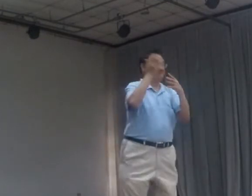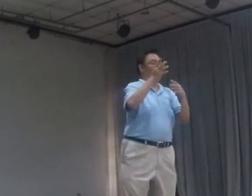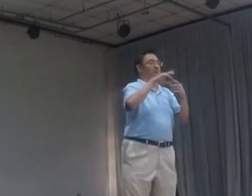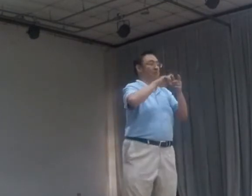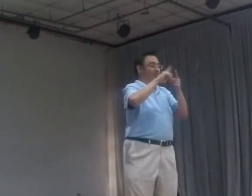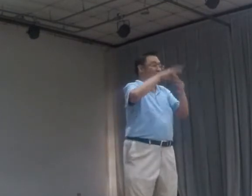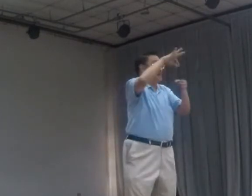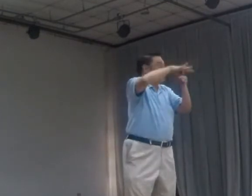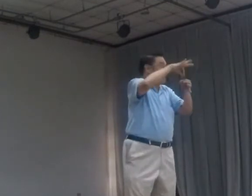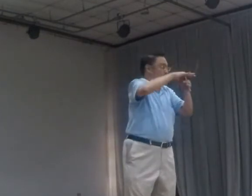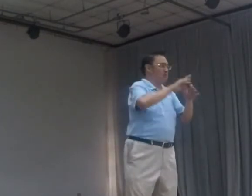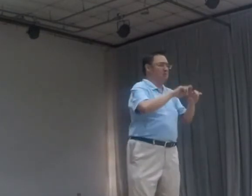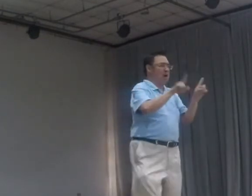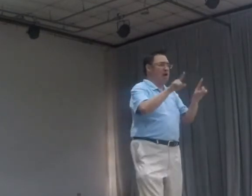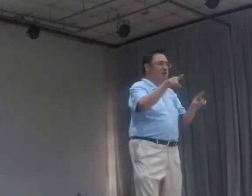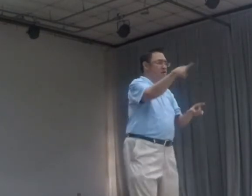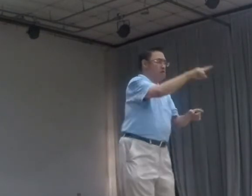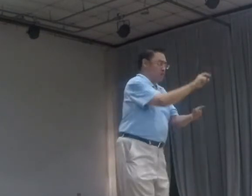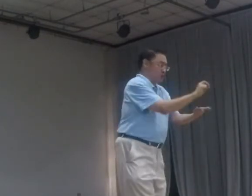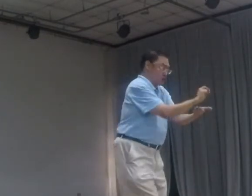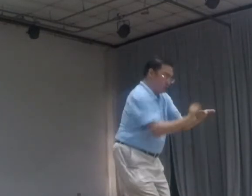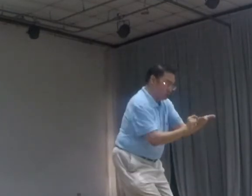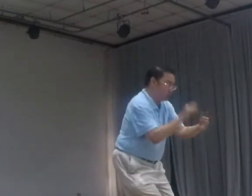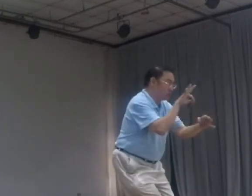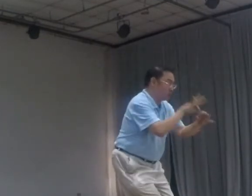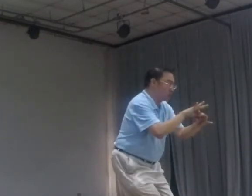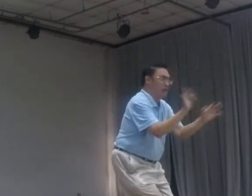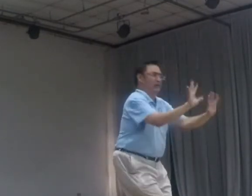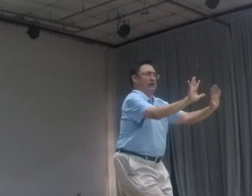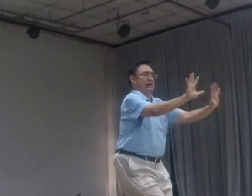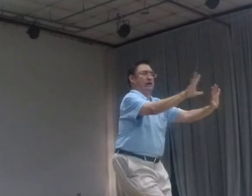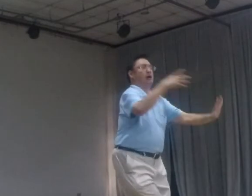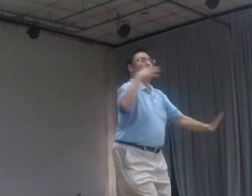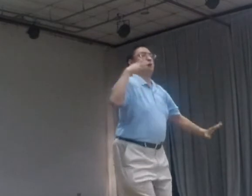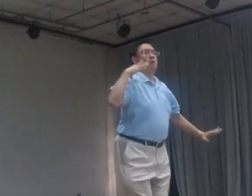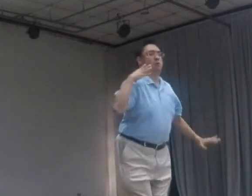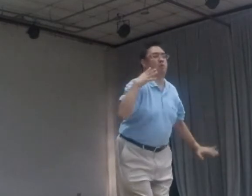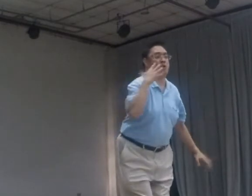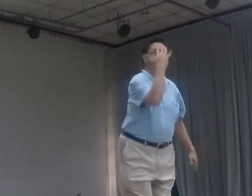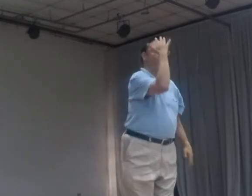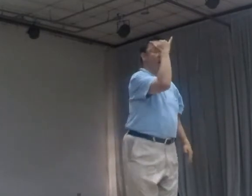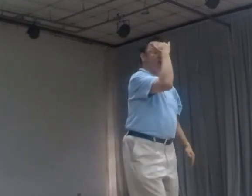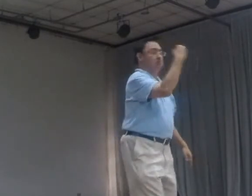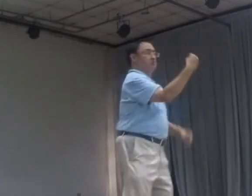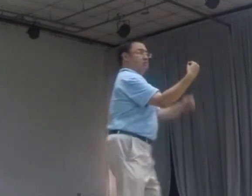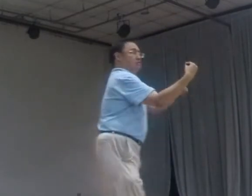About sa PowerPoint na pinakikita about sa voting.